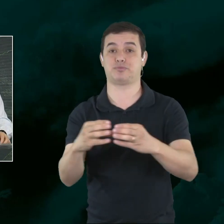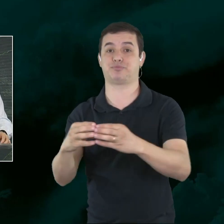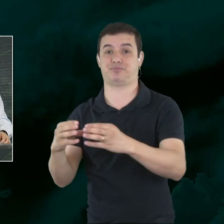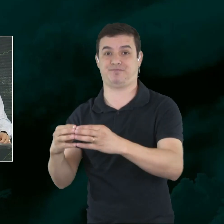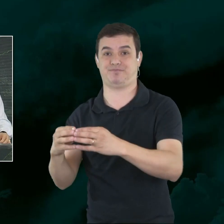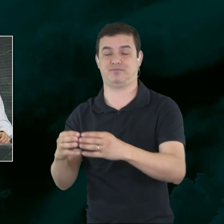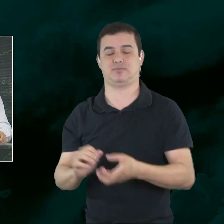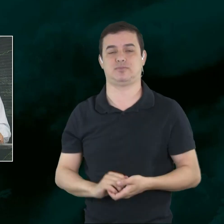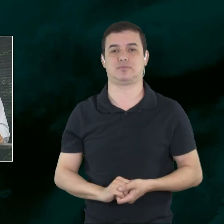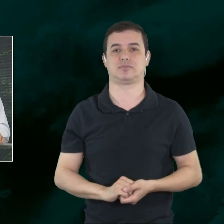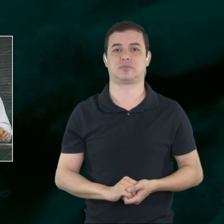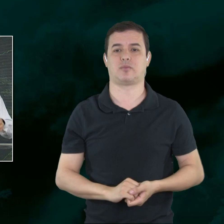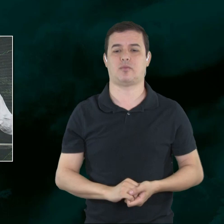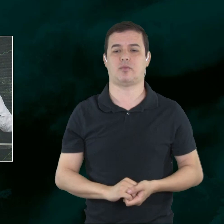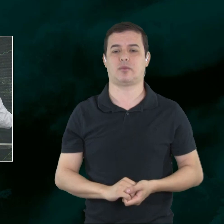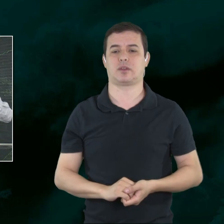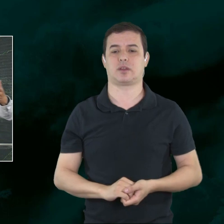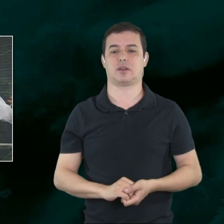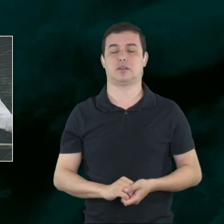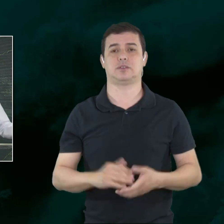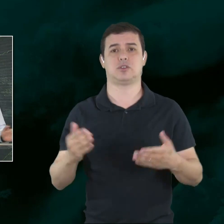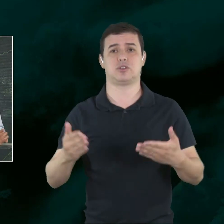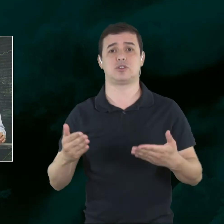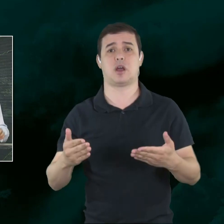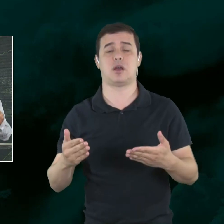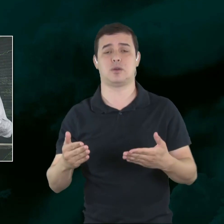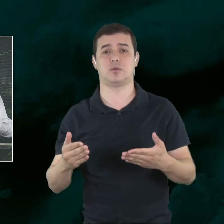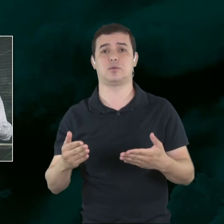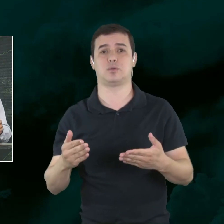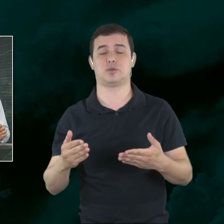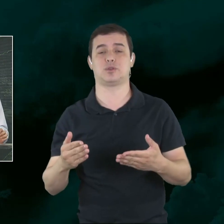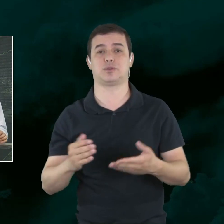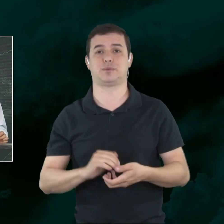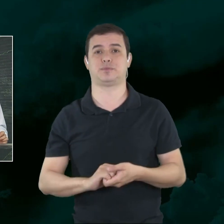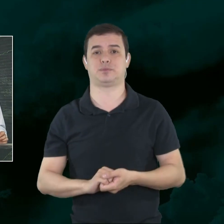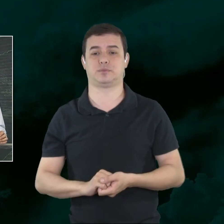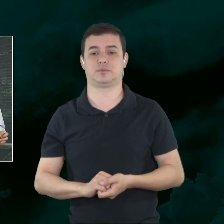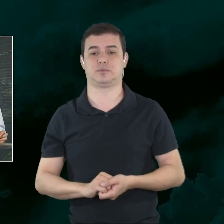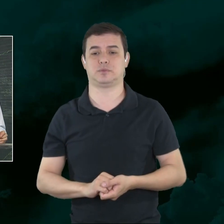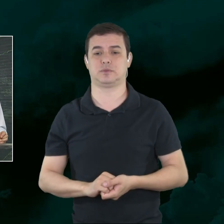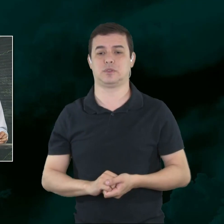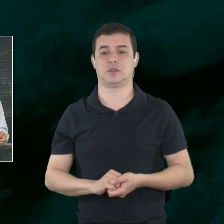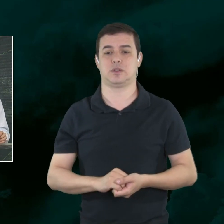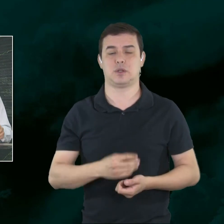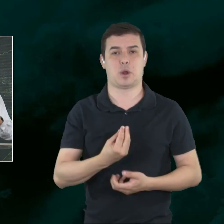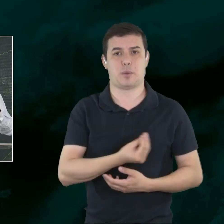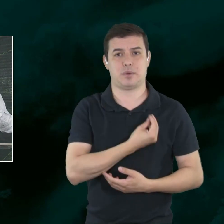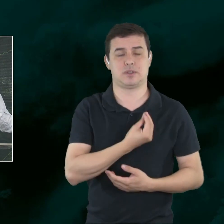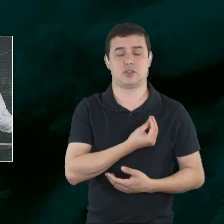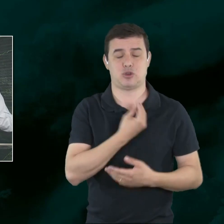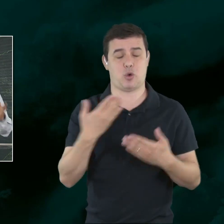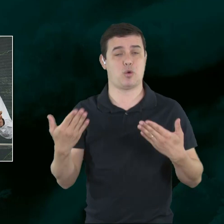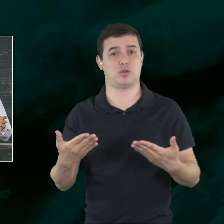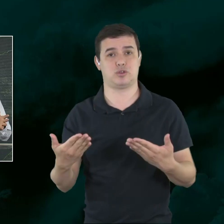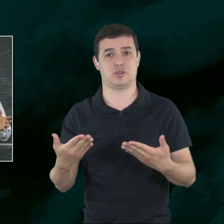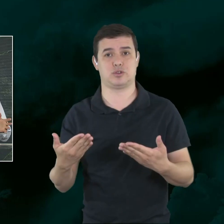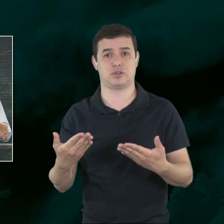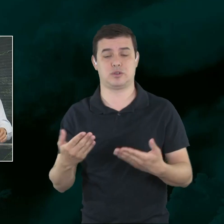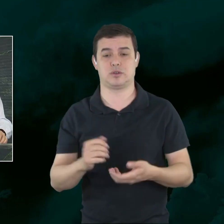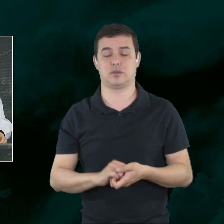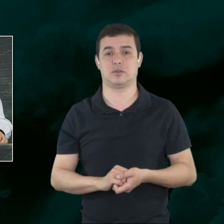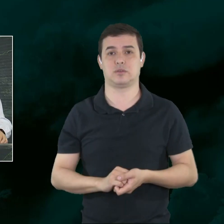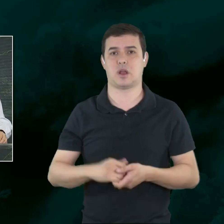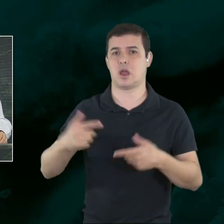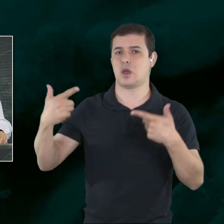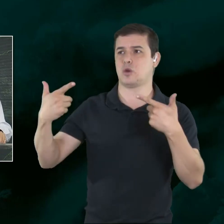Então, isso já se faz presente no nosso meio, né? O autor aqui, ele coloca um exemplo, quando em uma discussão,